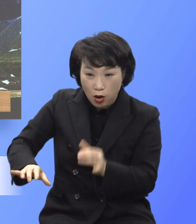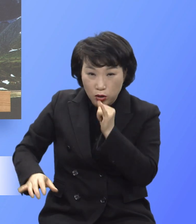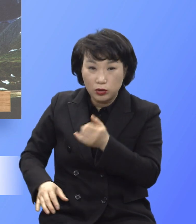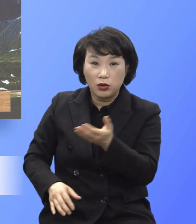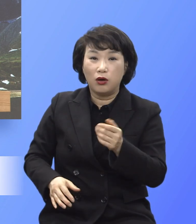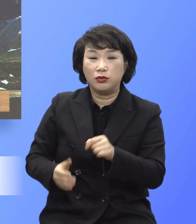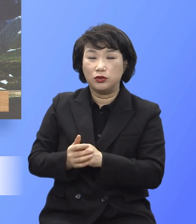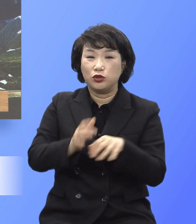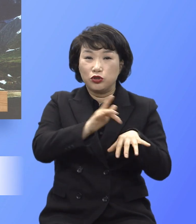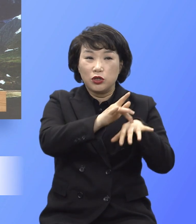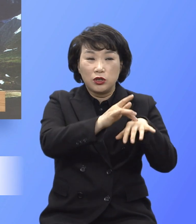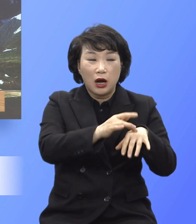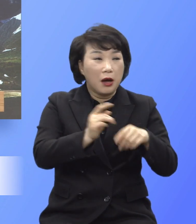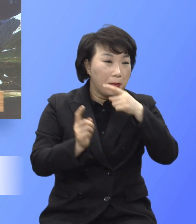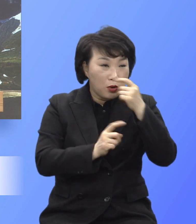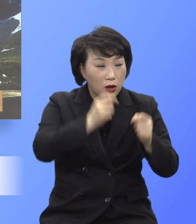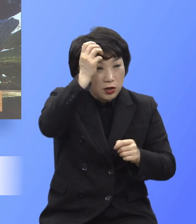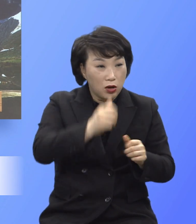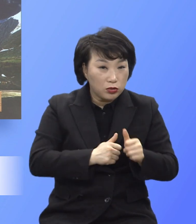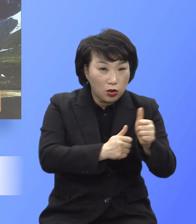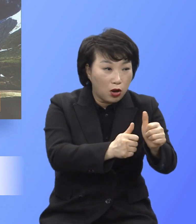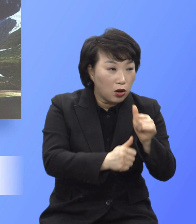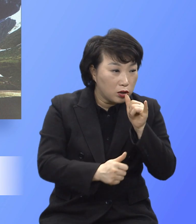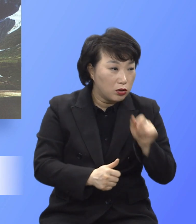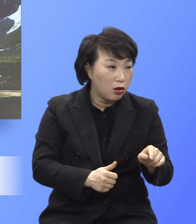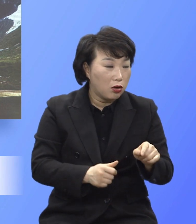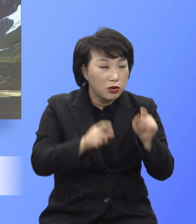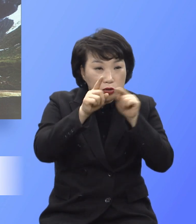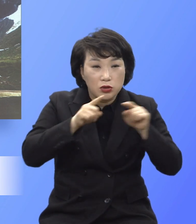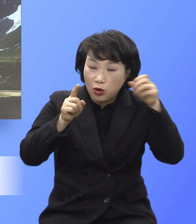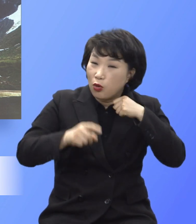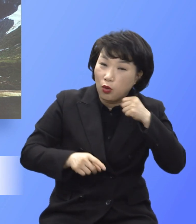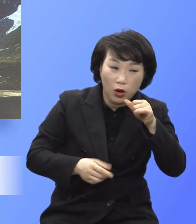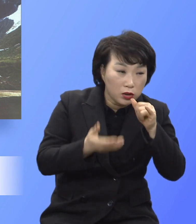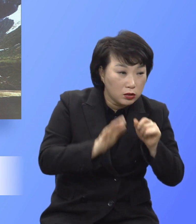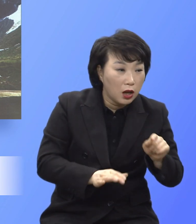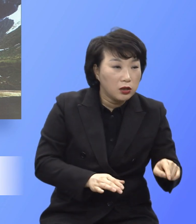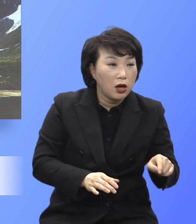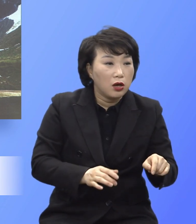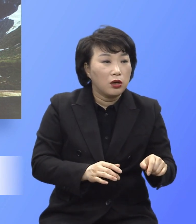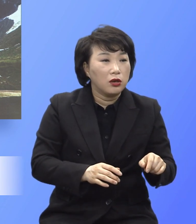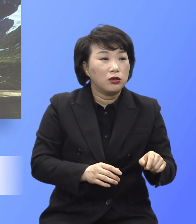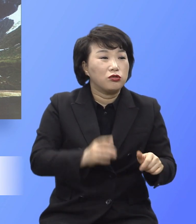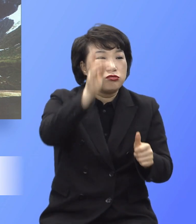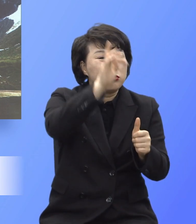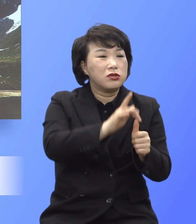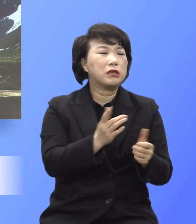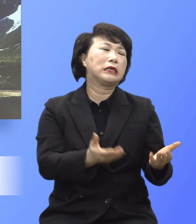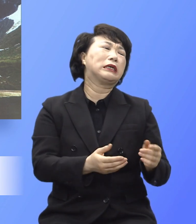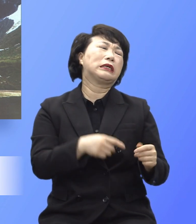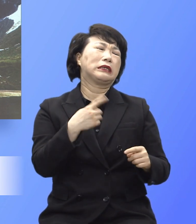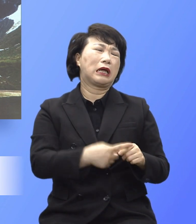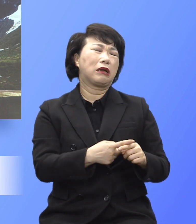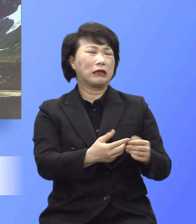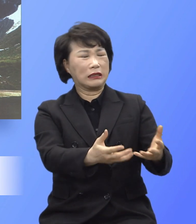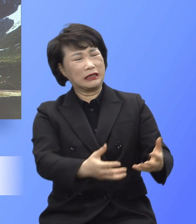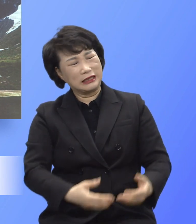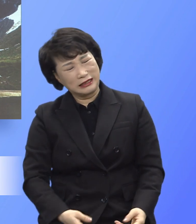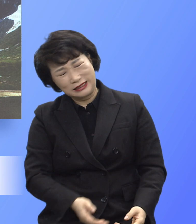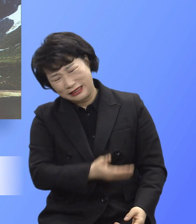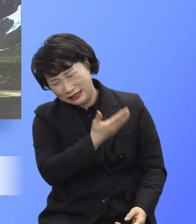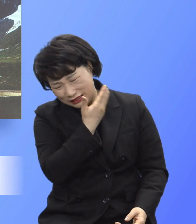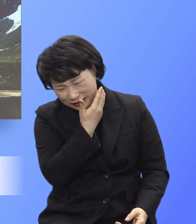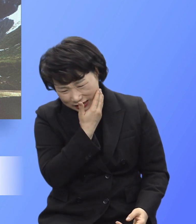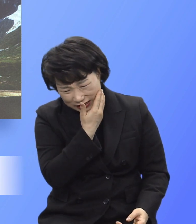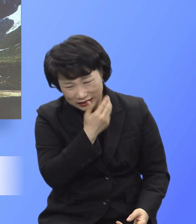내던지고 귀신과 미혹의 영을 쫓아가서 지옥으로 끌려가는 것이 이 귀신 들리지 않으면 어떤 사람이 이럴 수 있느냐